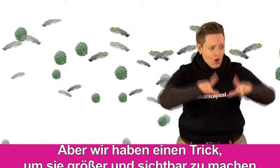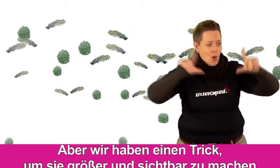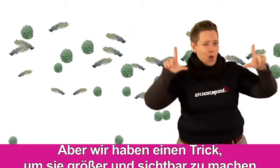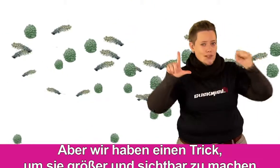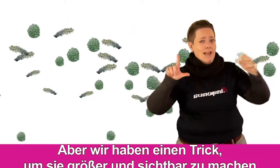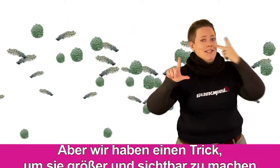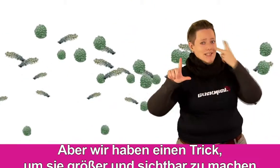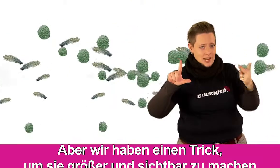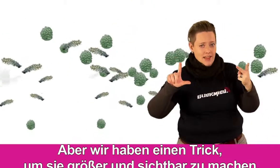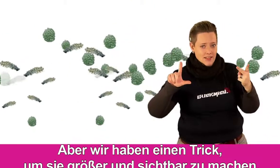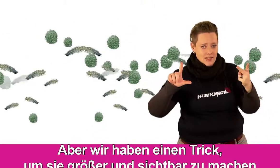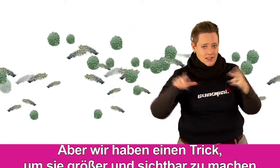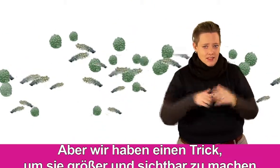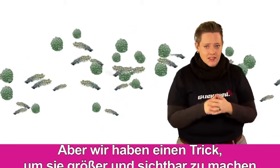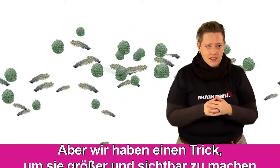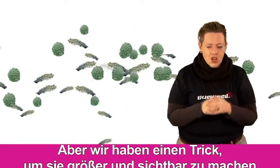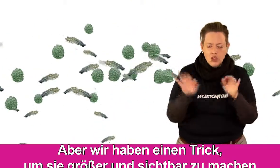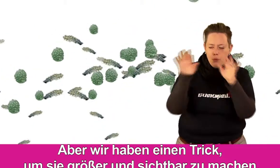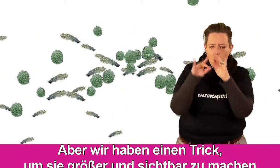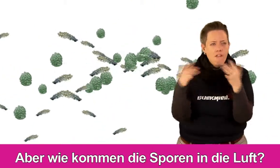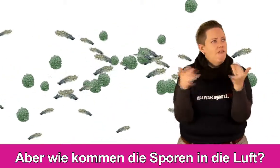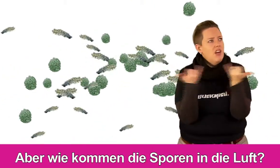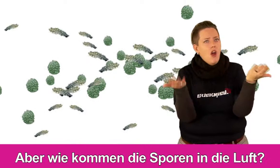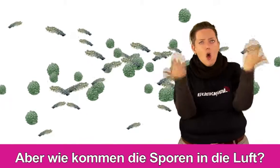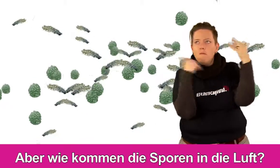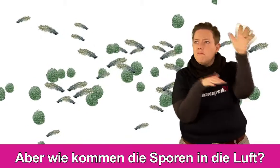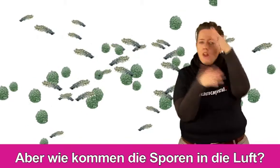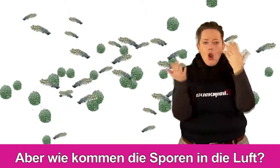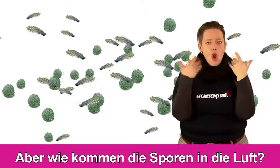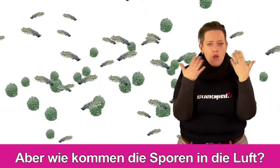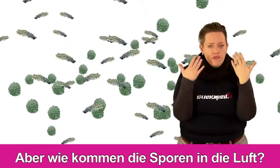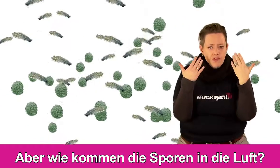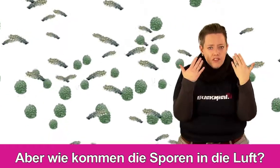größer und sichtbar zu machen. Aber wie kommen die Sporen in die Luft?